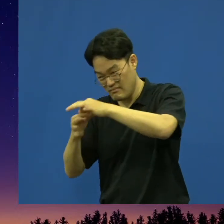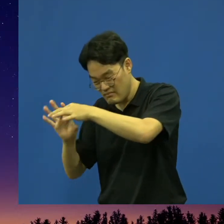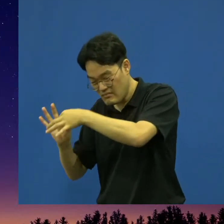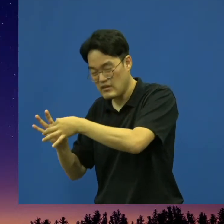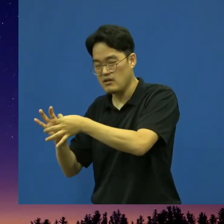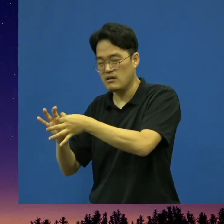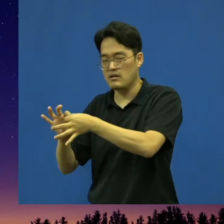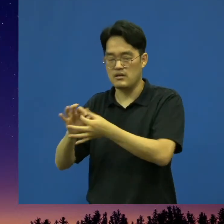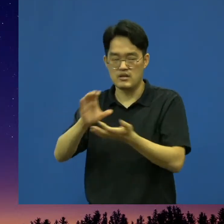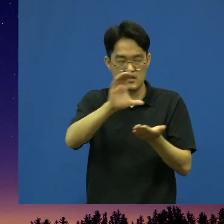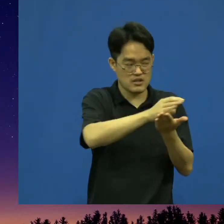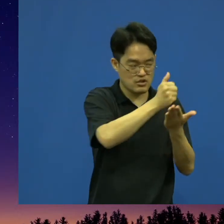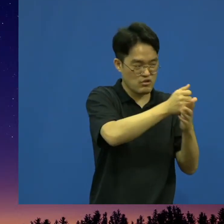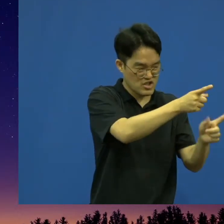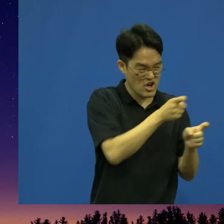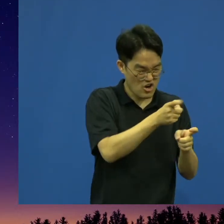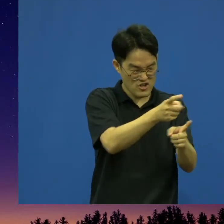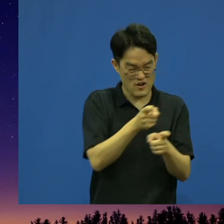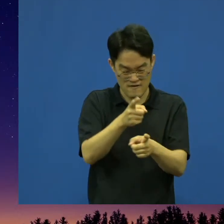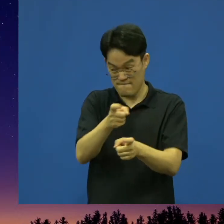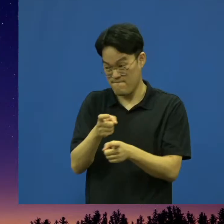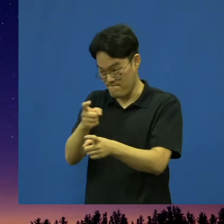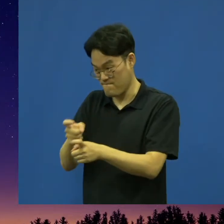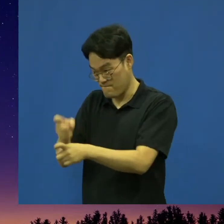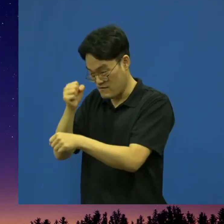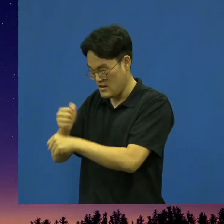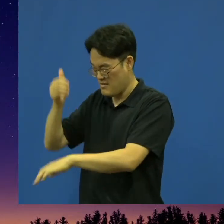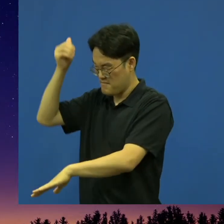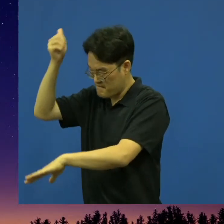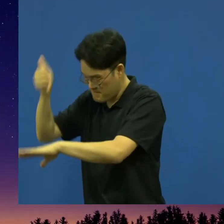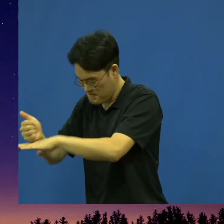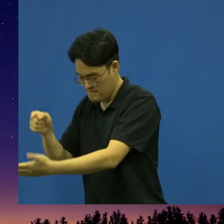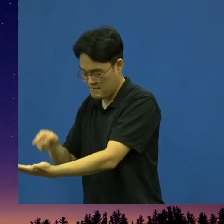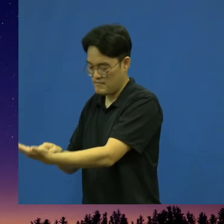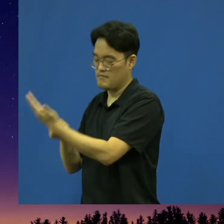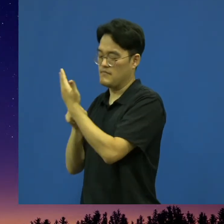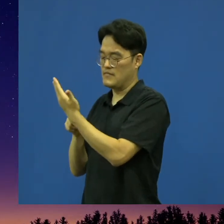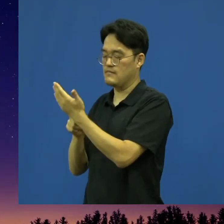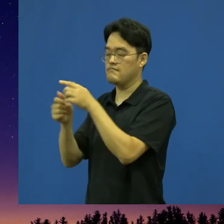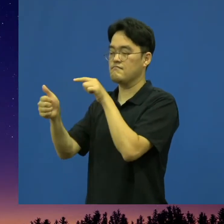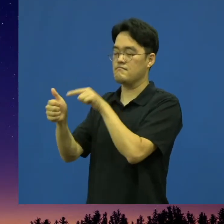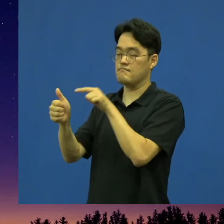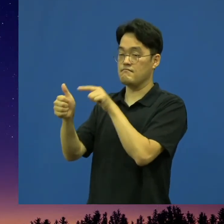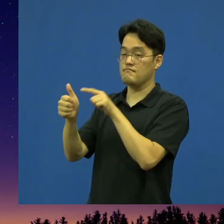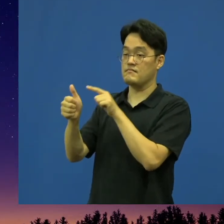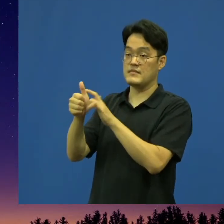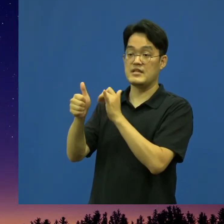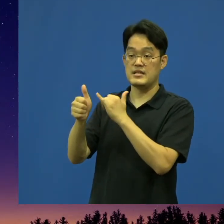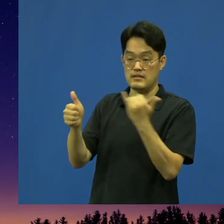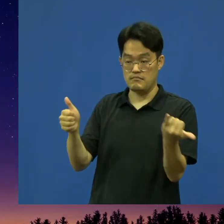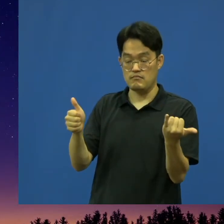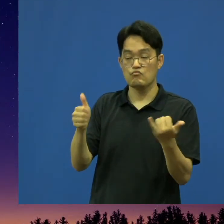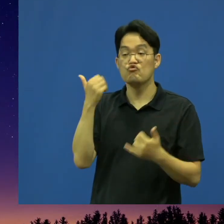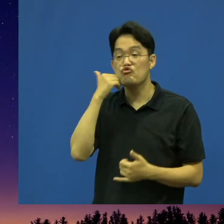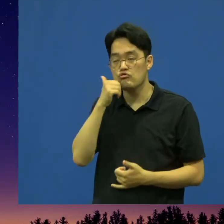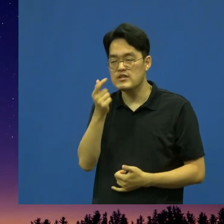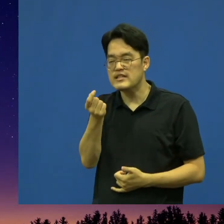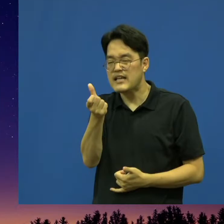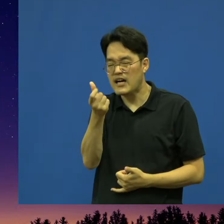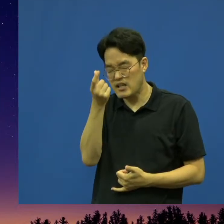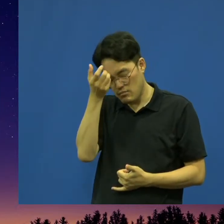거듭하면서 마지막 순간에 등장하게 될 그 한 인물, 적그리스도로 상징되는